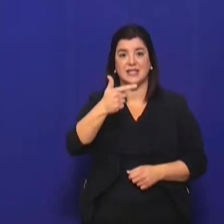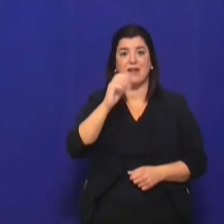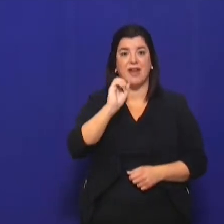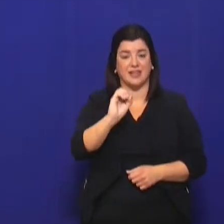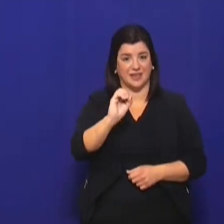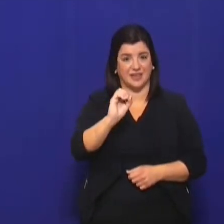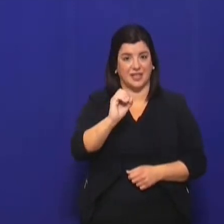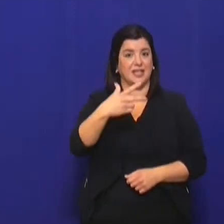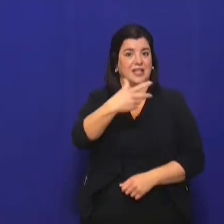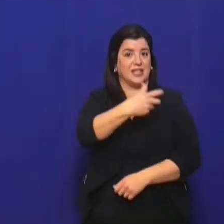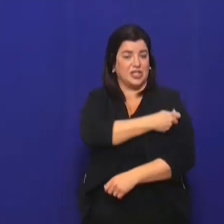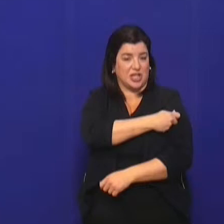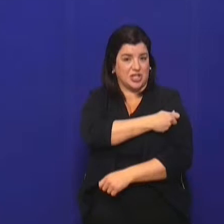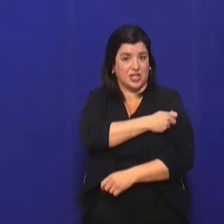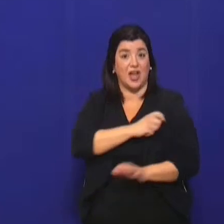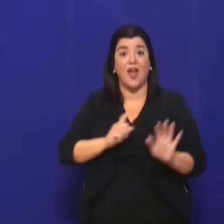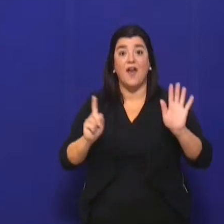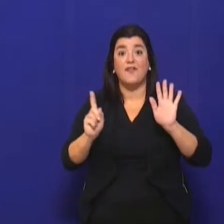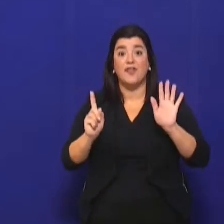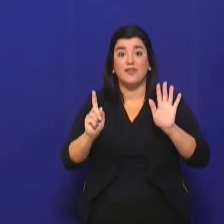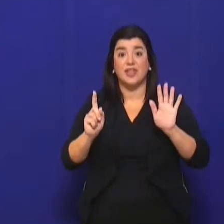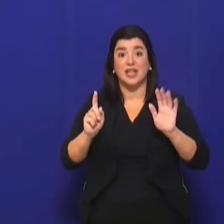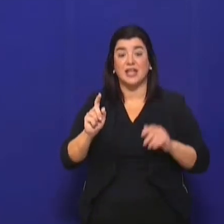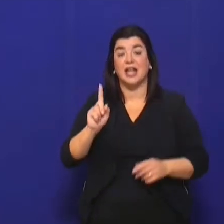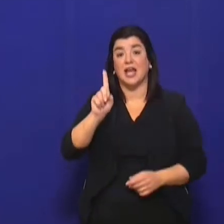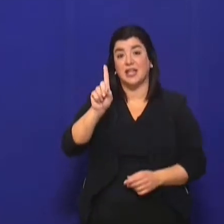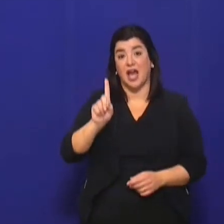4,870, sal-15 ta' Jannar tajna